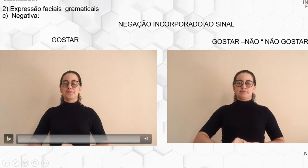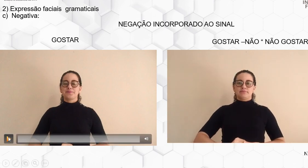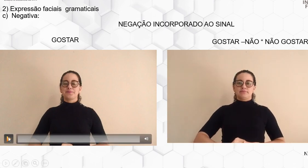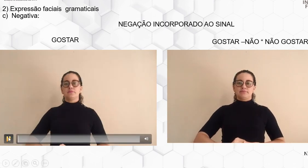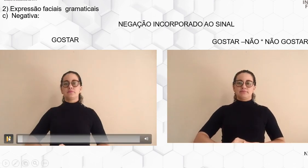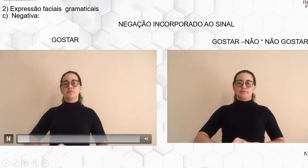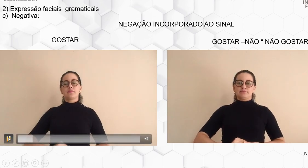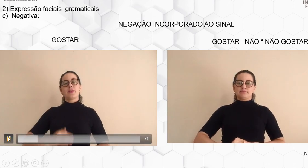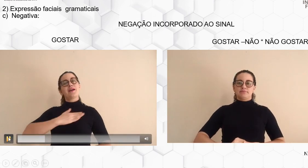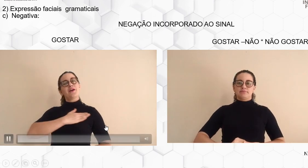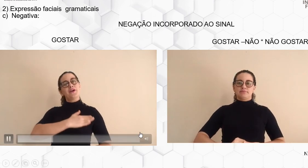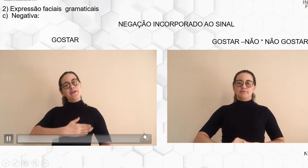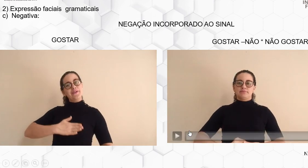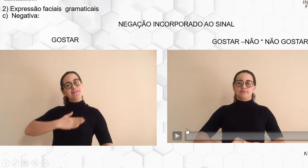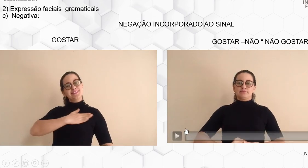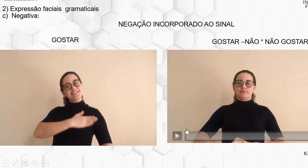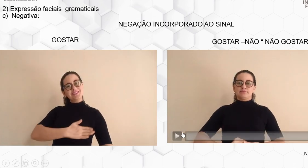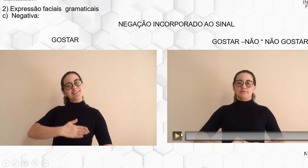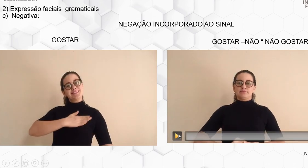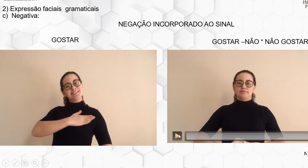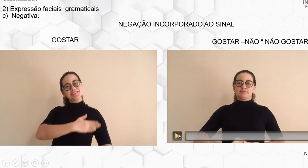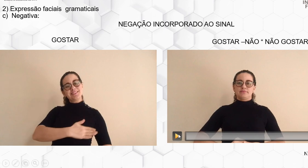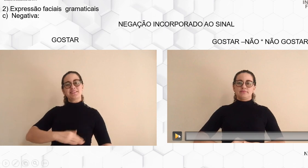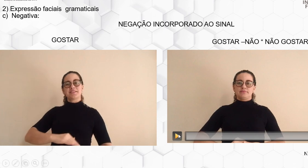Então, nós vamos ter gostar